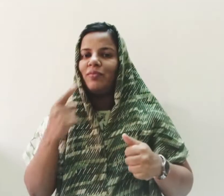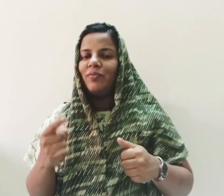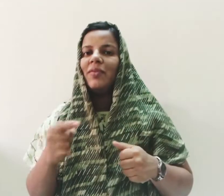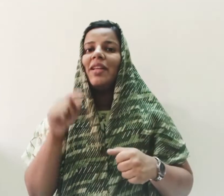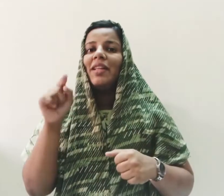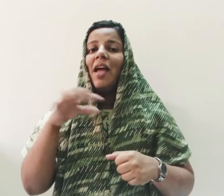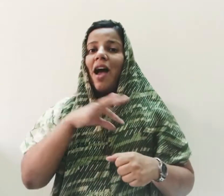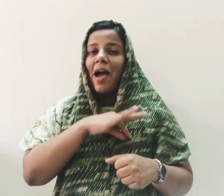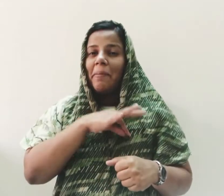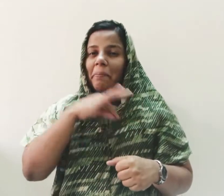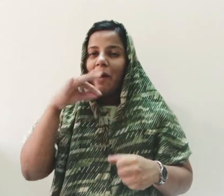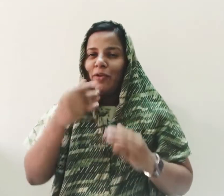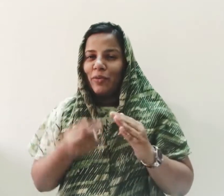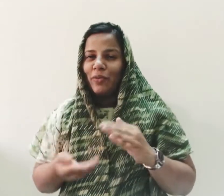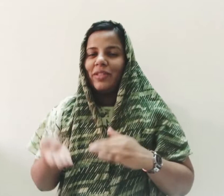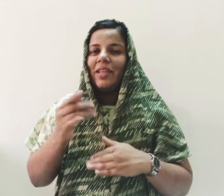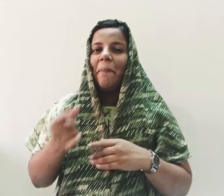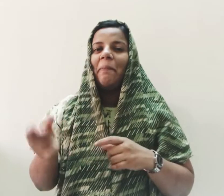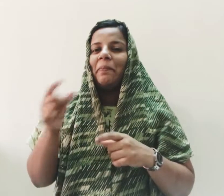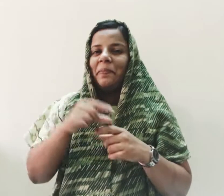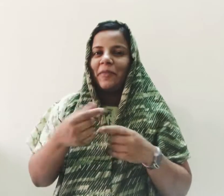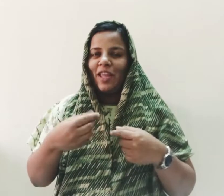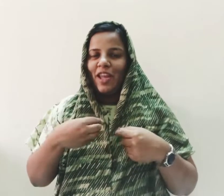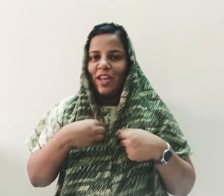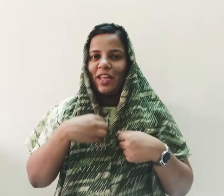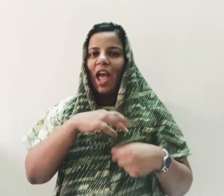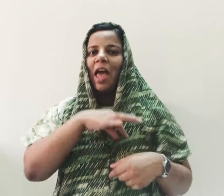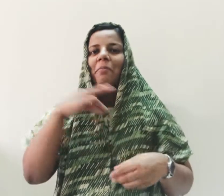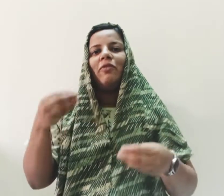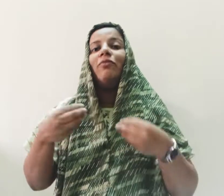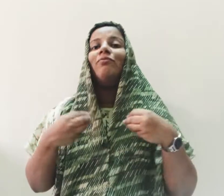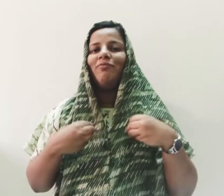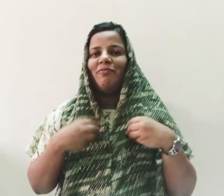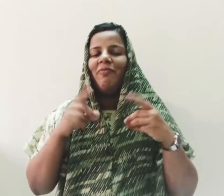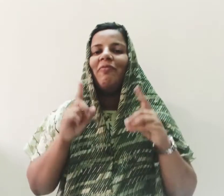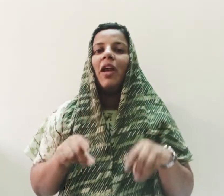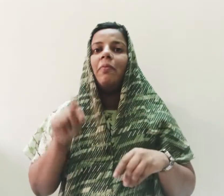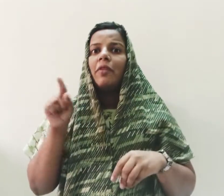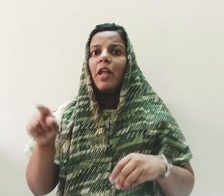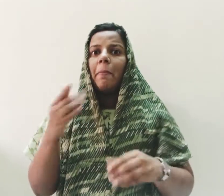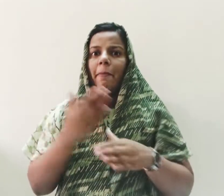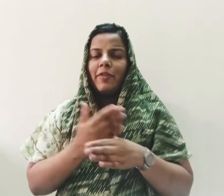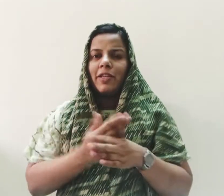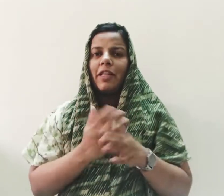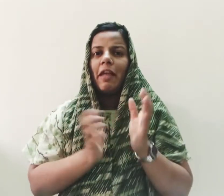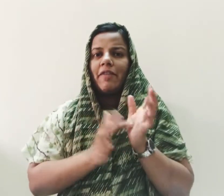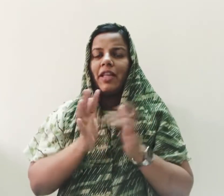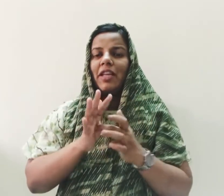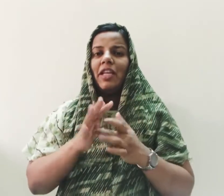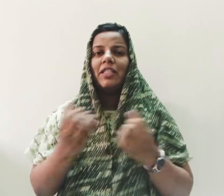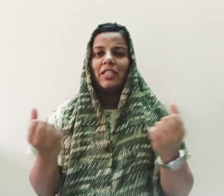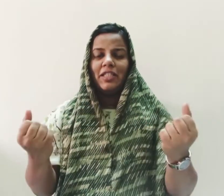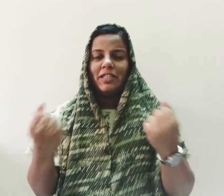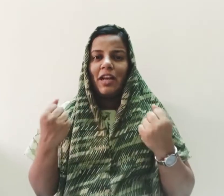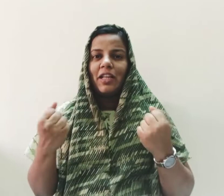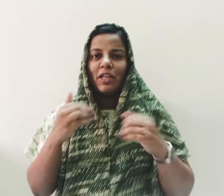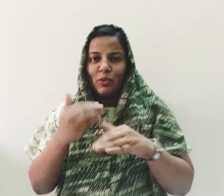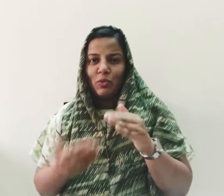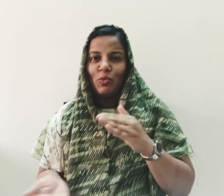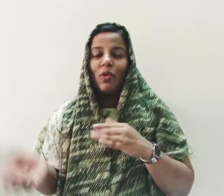നിന്റെ ആത്മാവിൽ ഇരട്ടിപ്പങ്ക് എൻ്റെ മേൽ വരുമാറാകട്ടെ. ഇപ്പോൾ നിന്നിൽ പ്രവർത്തിച്ചുകൊണ്ടിരിക്കുന്ന ദൈവശക്തിയുടെ